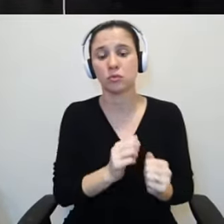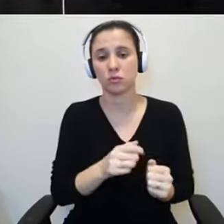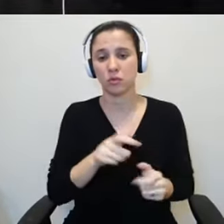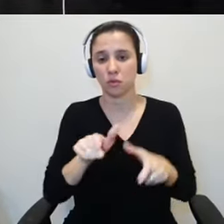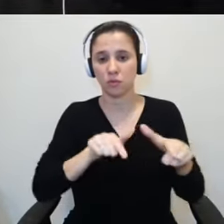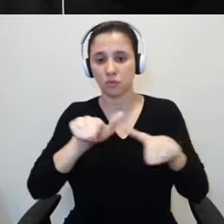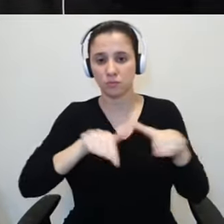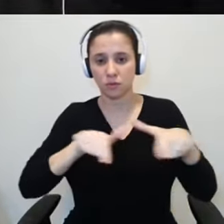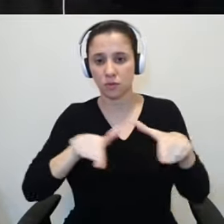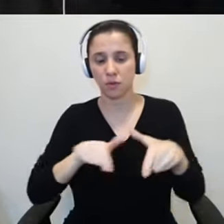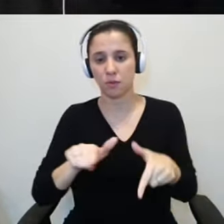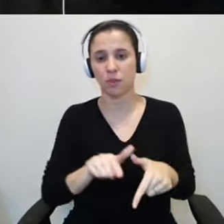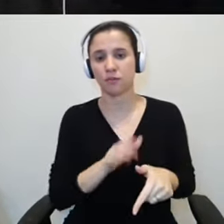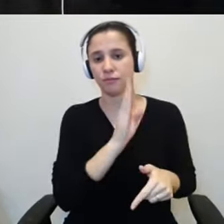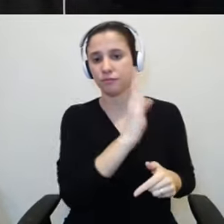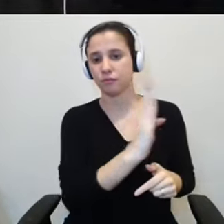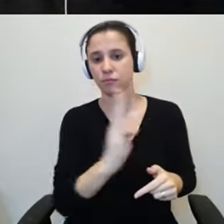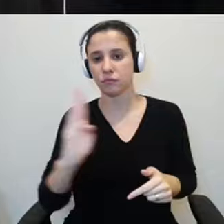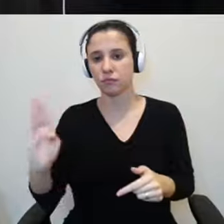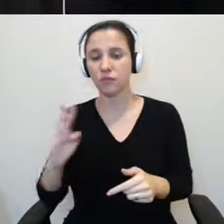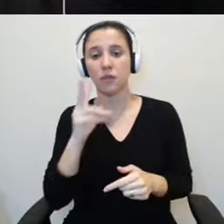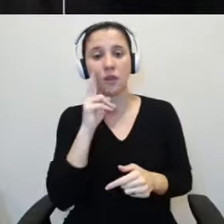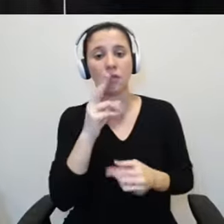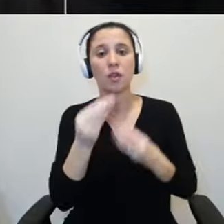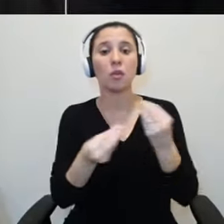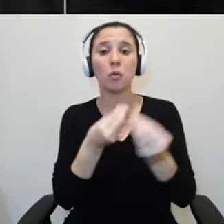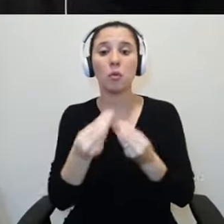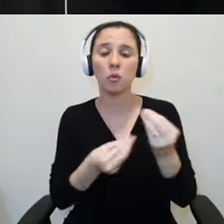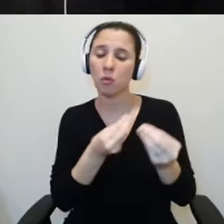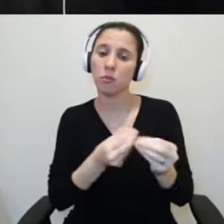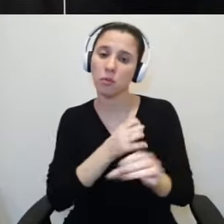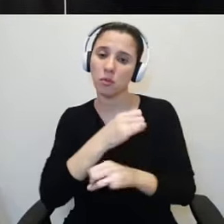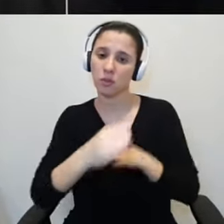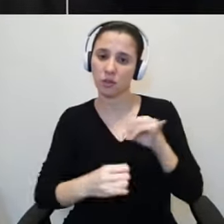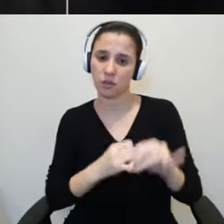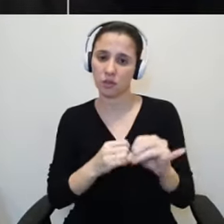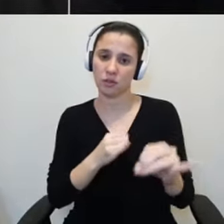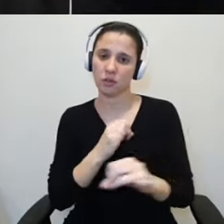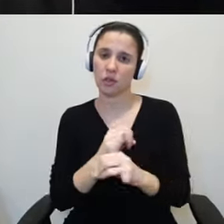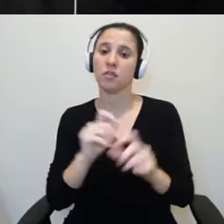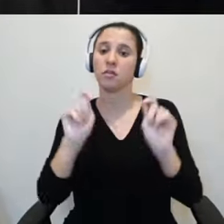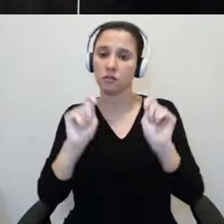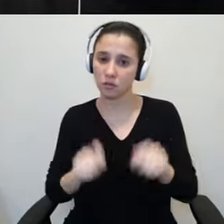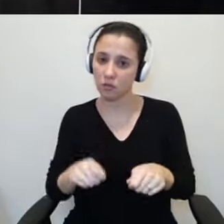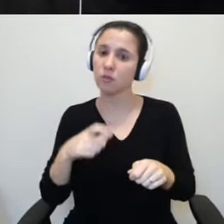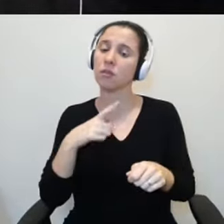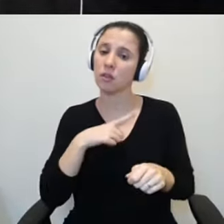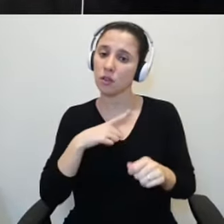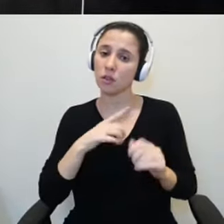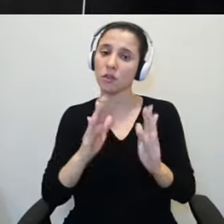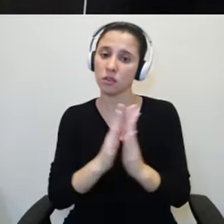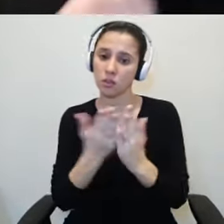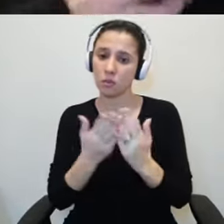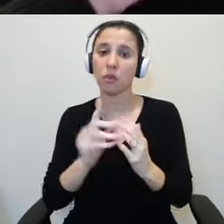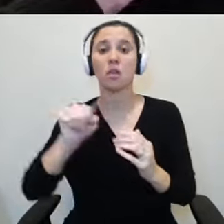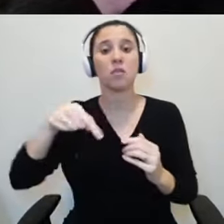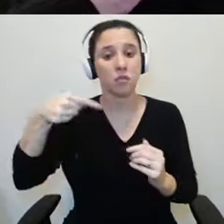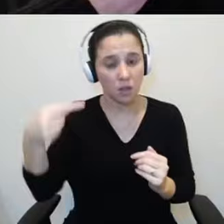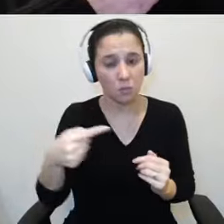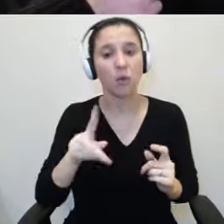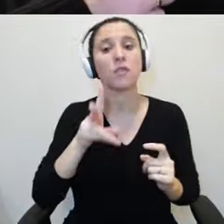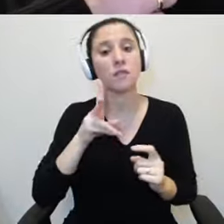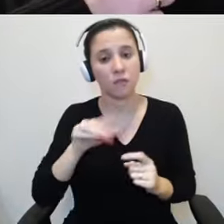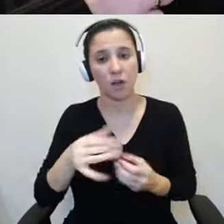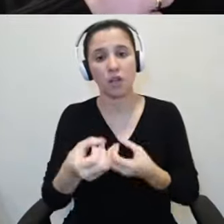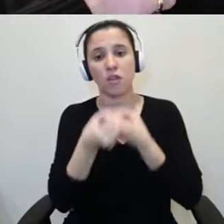disponibilização online de conteúdo, principalmente das bibliotecas virtuais. Então, vocês também vão ter informações sobre isso. Nós estamos